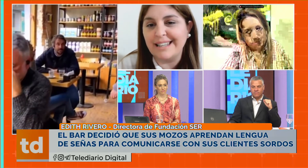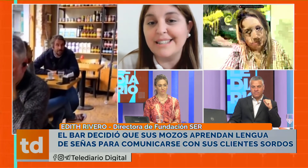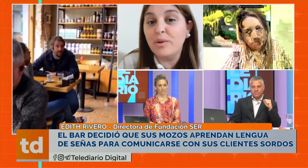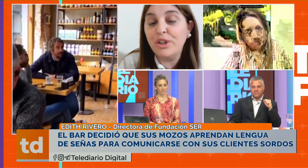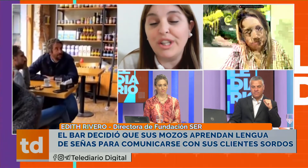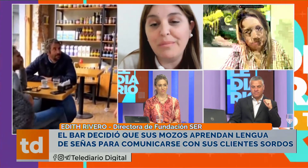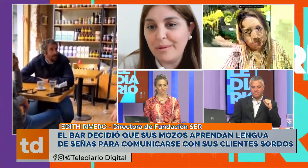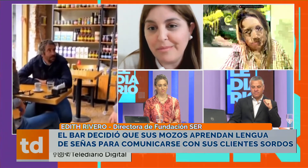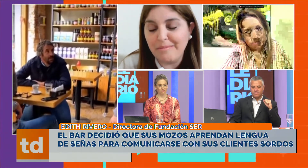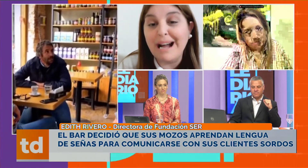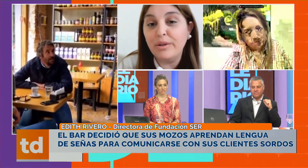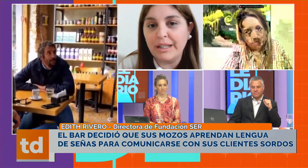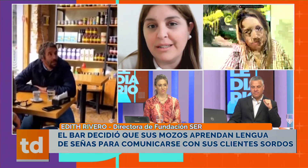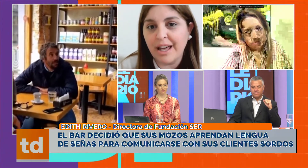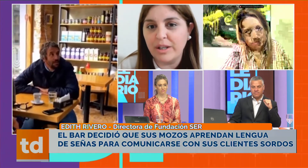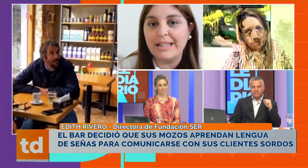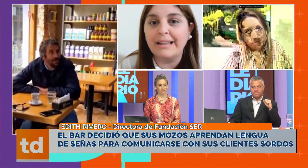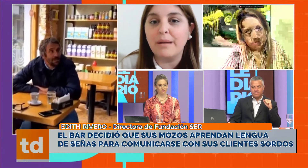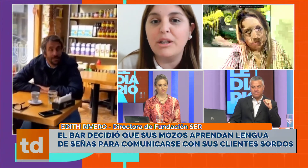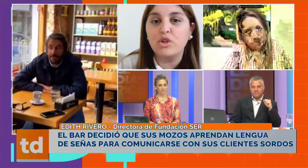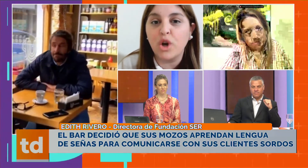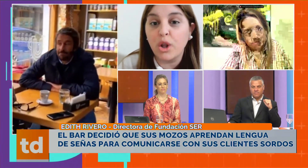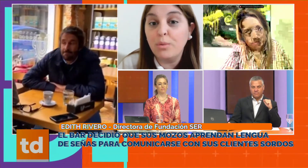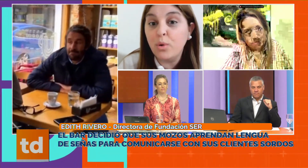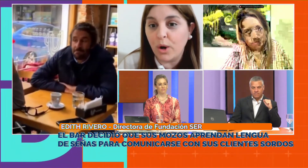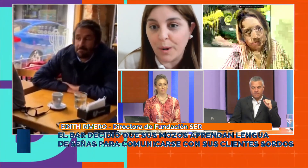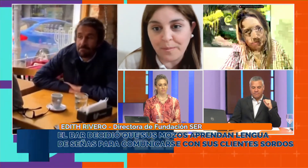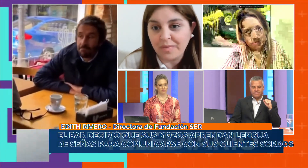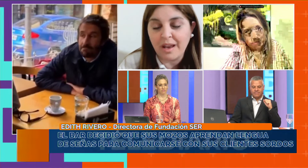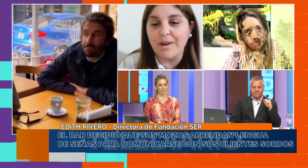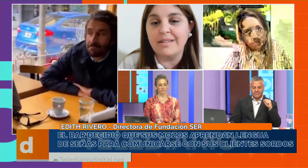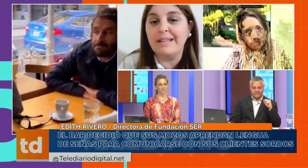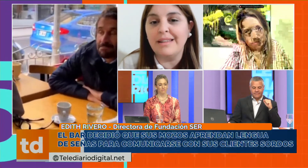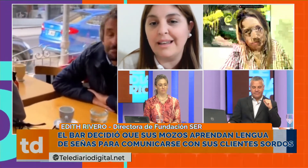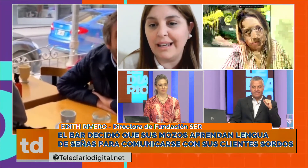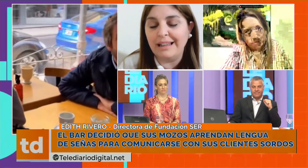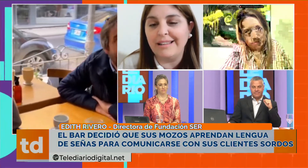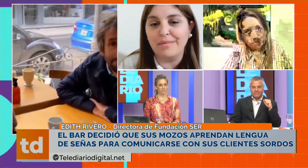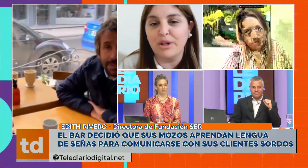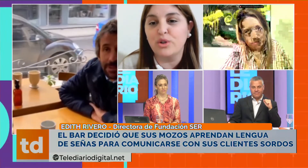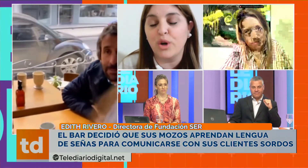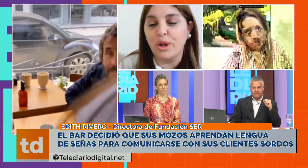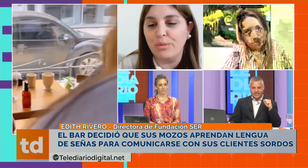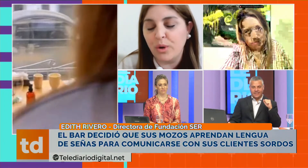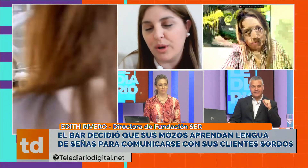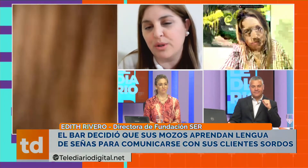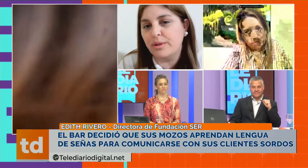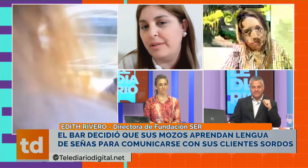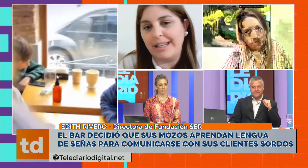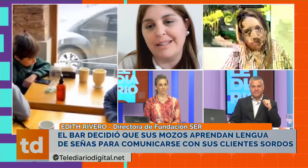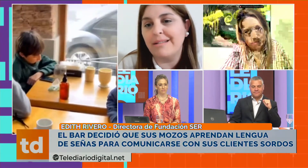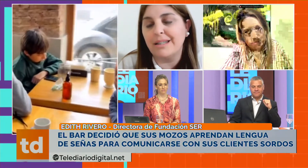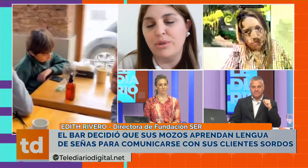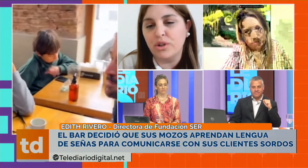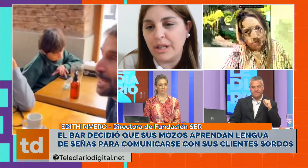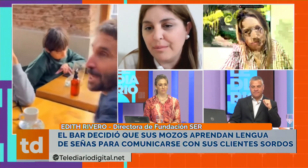segundo término mal utilizado es el término sordomudo. No existe el término sordomudo. Bien. Se utilizaba